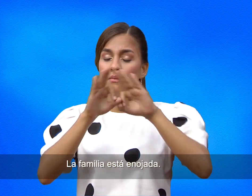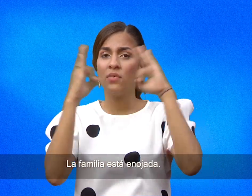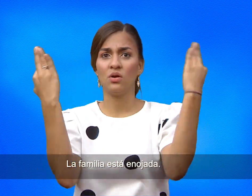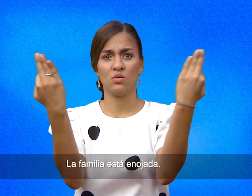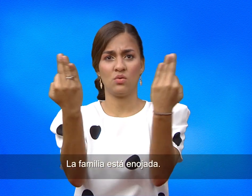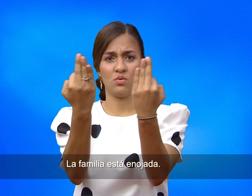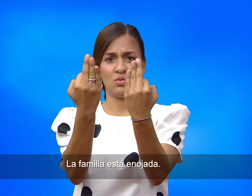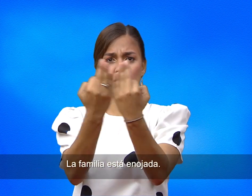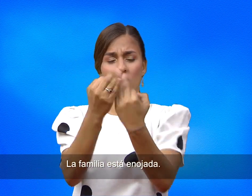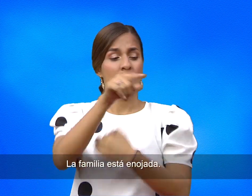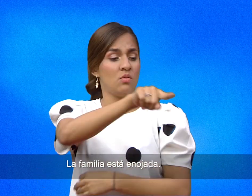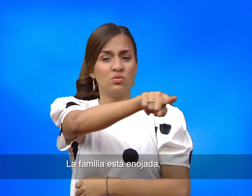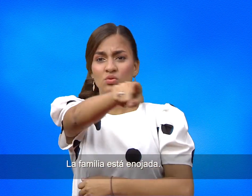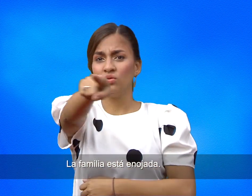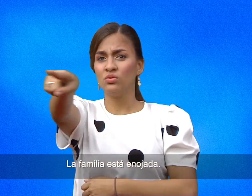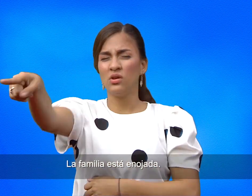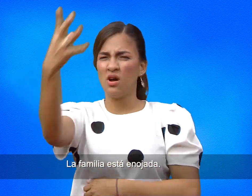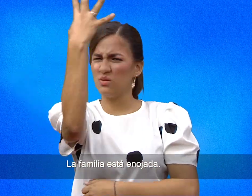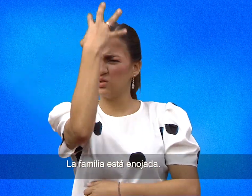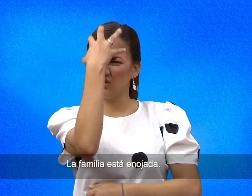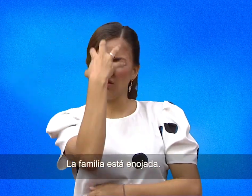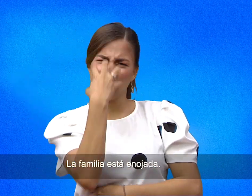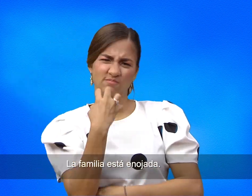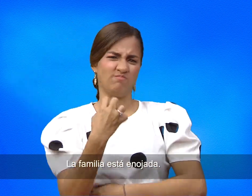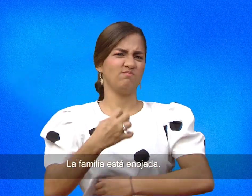La familia está enojada.